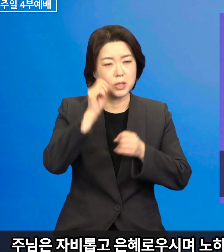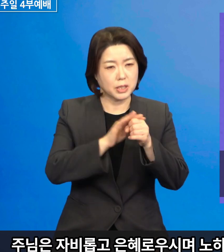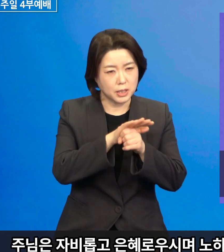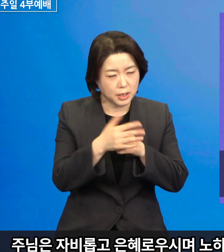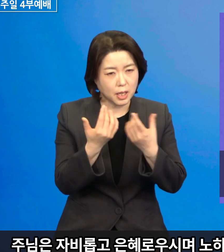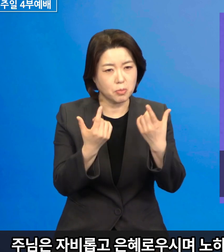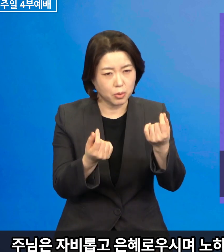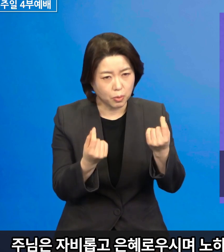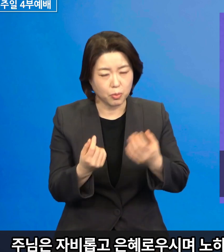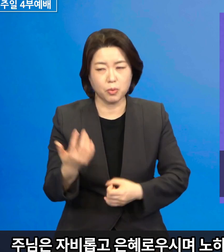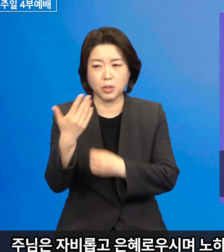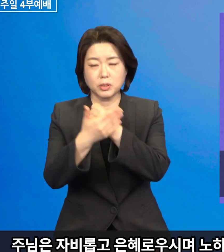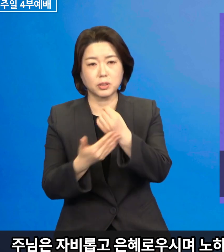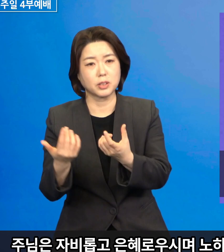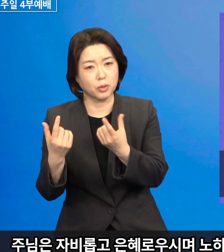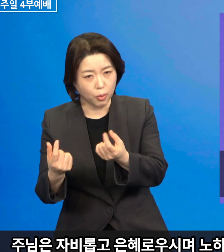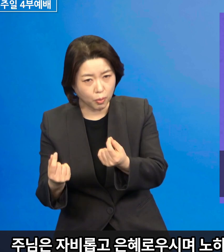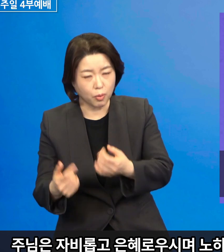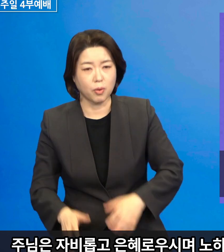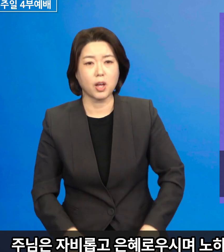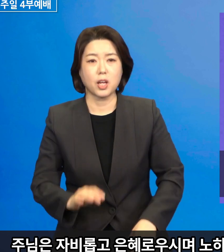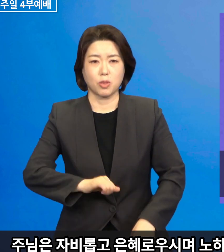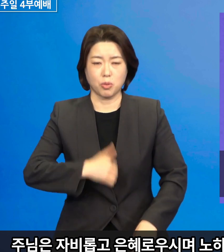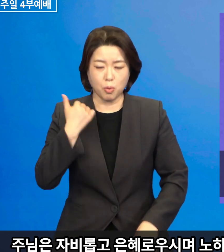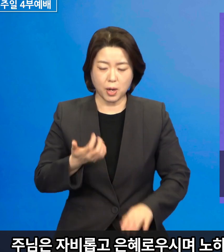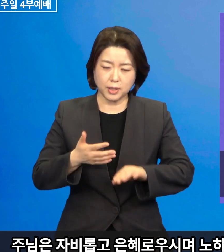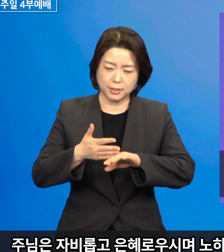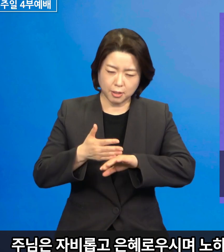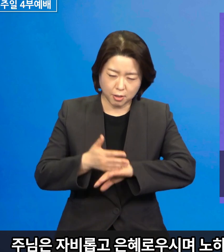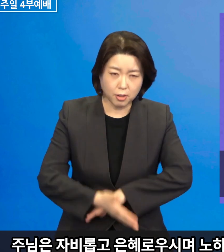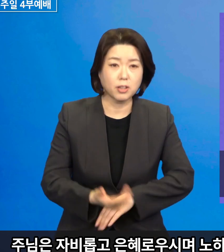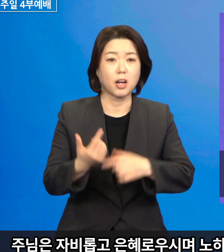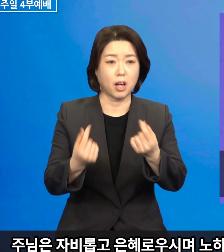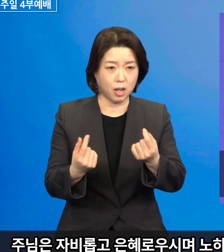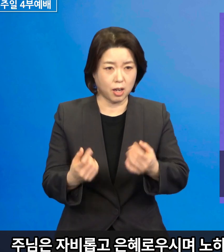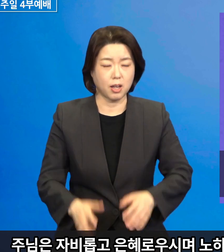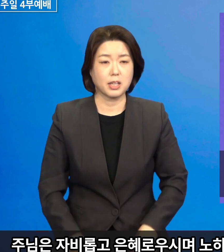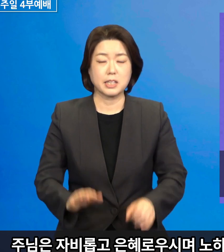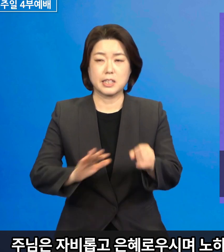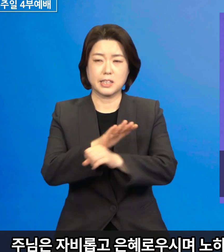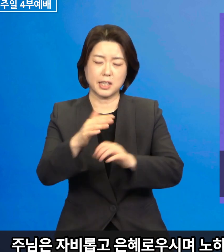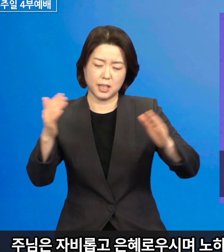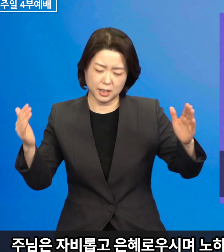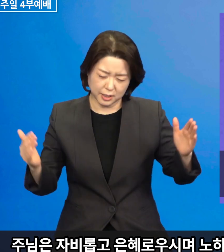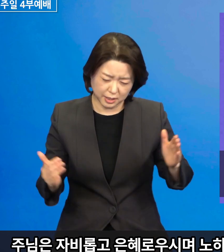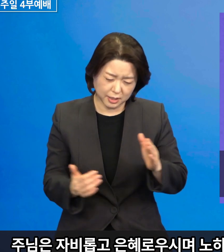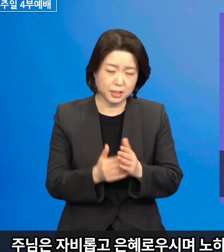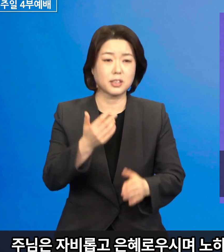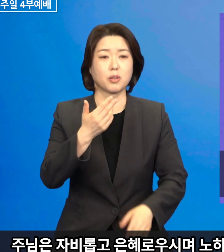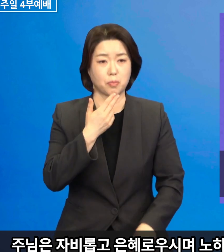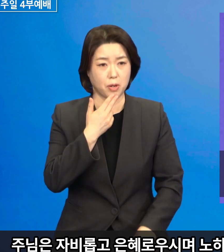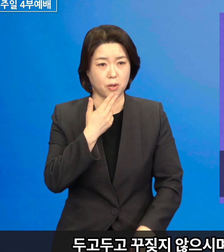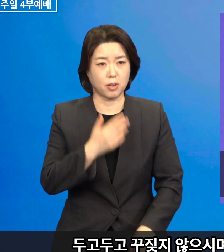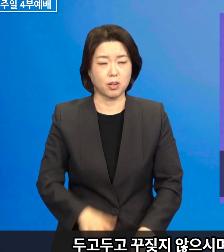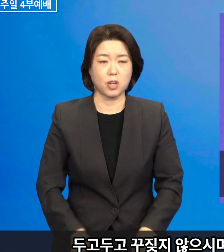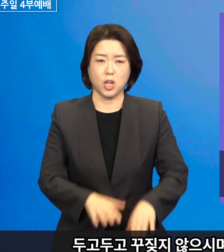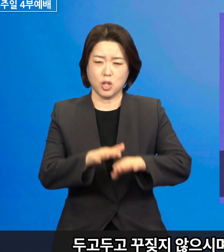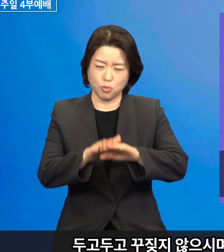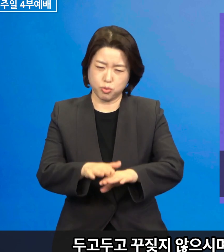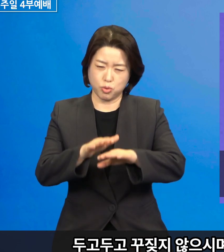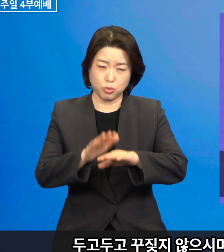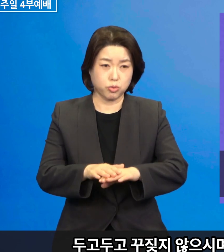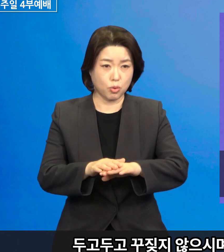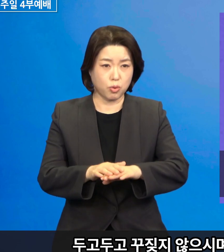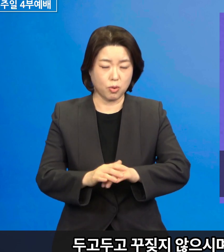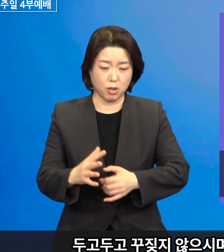주님은 자비롭고 은혜로우시며 노하기를 더디하시며 사랑이 그지 없으시다.